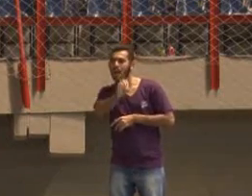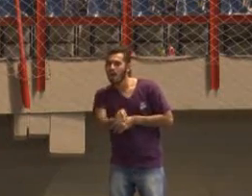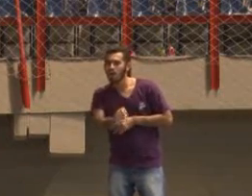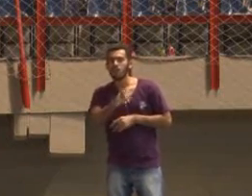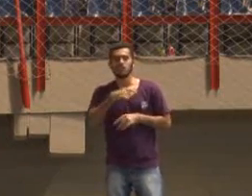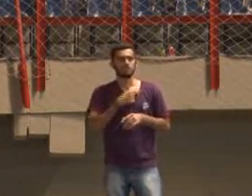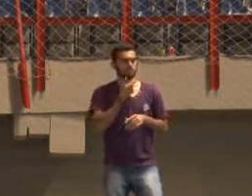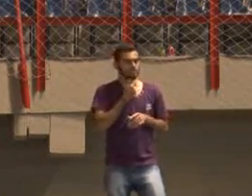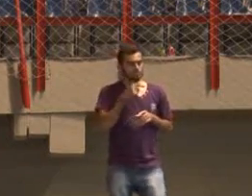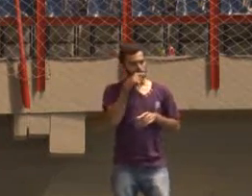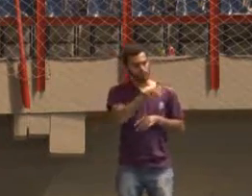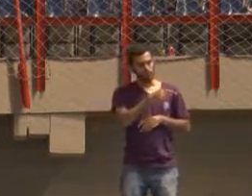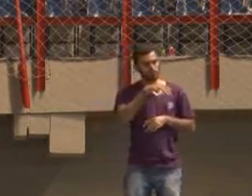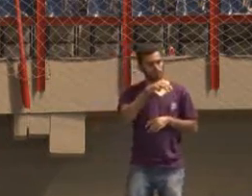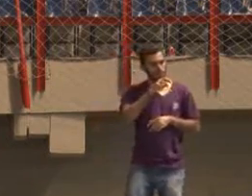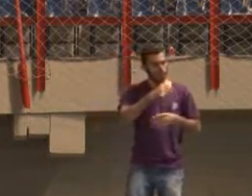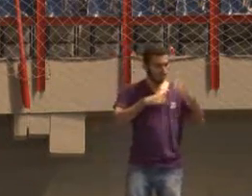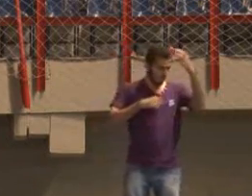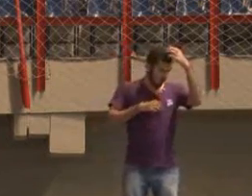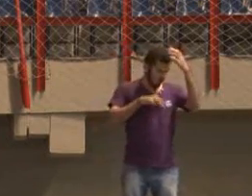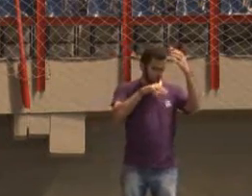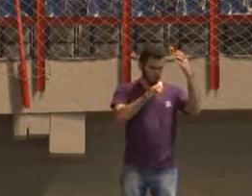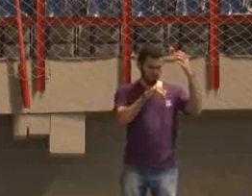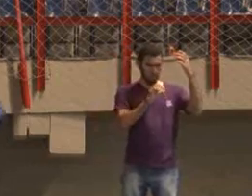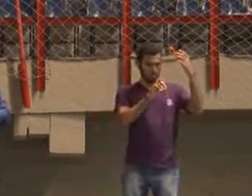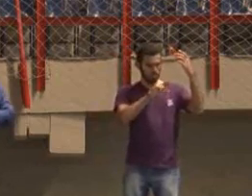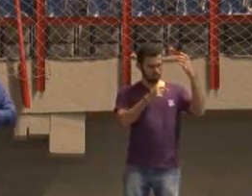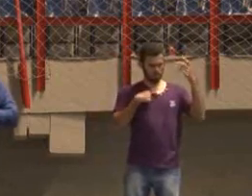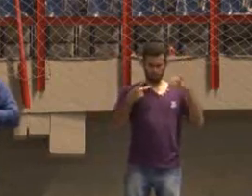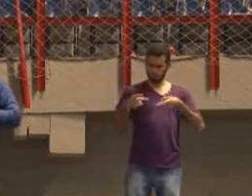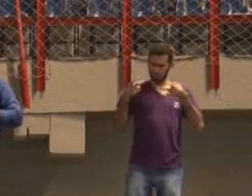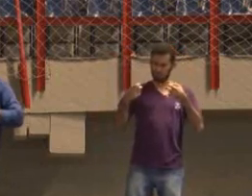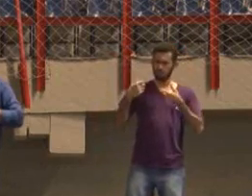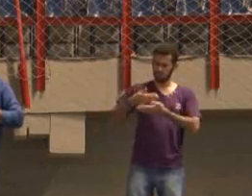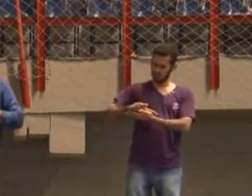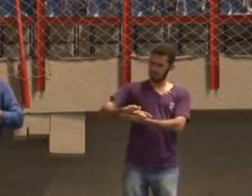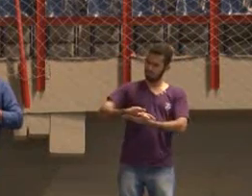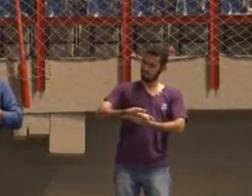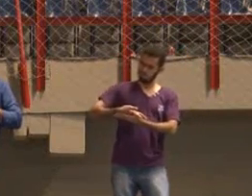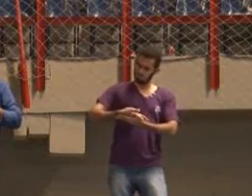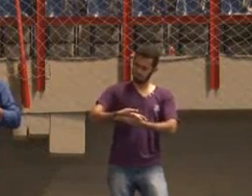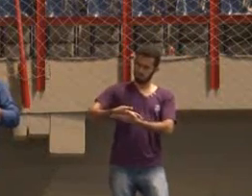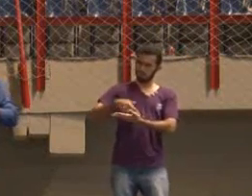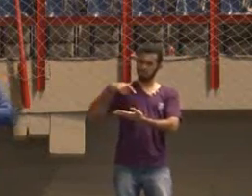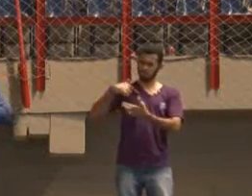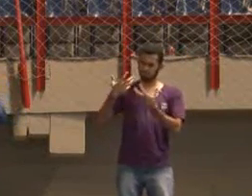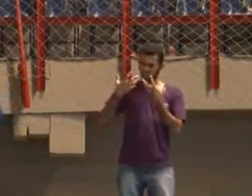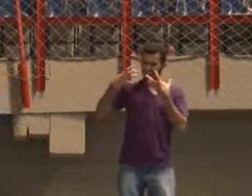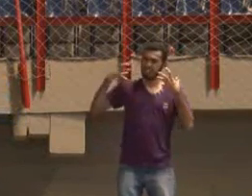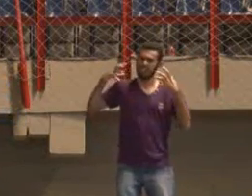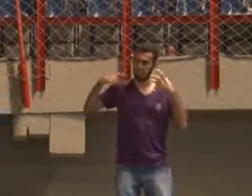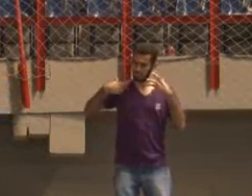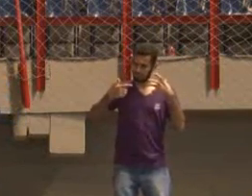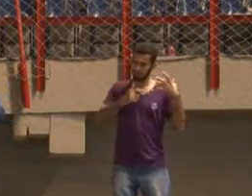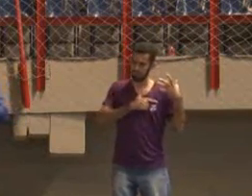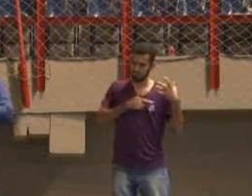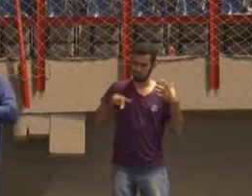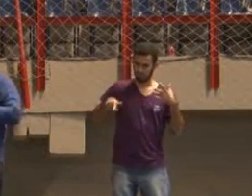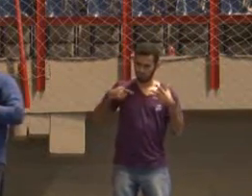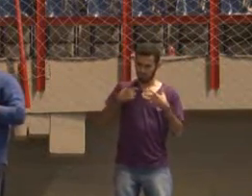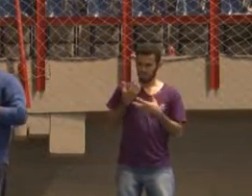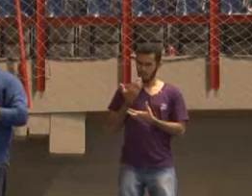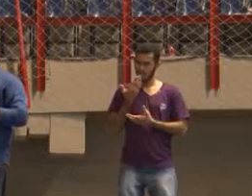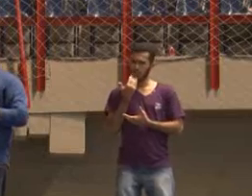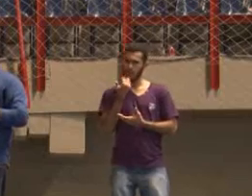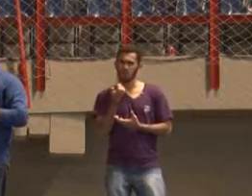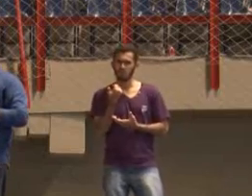foi percebendo que o seu filho, aquele monstro, se alimentava de uma